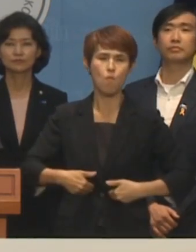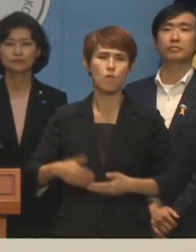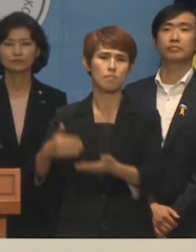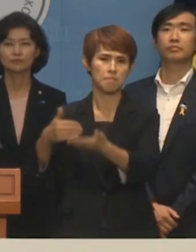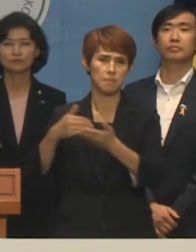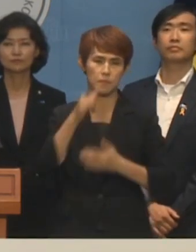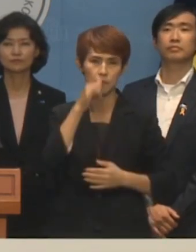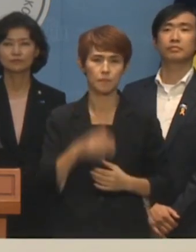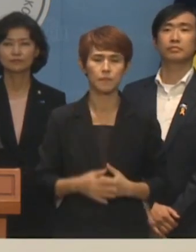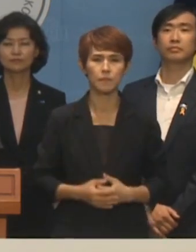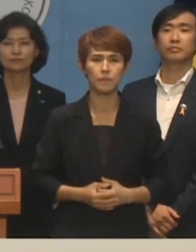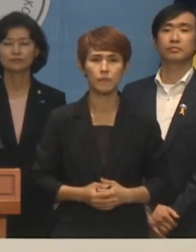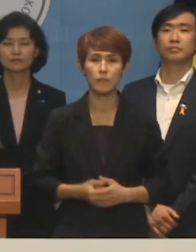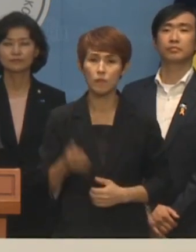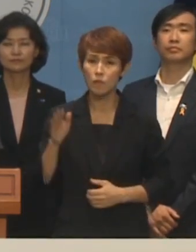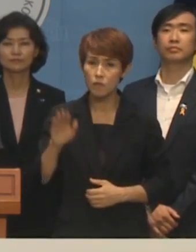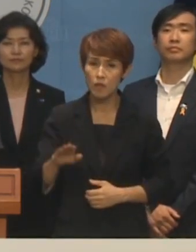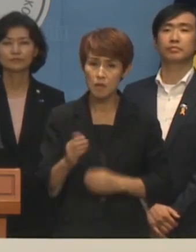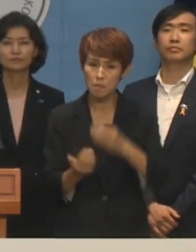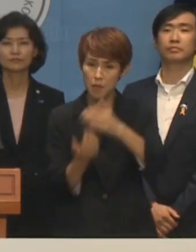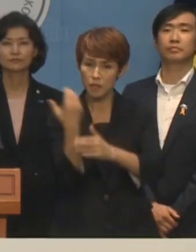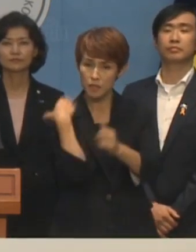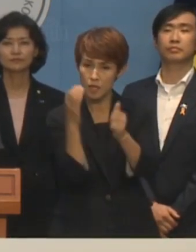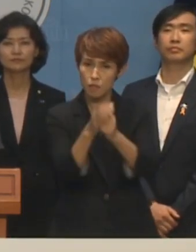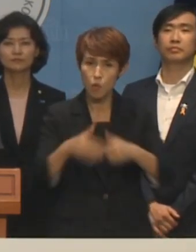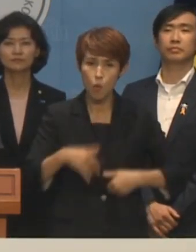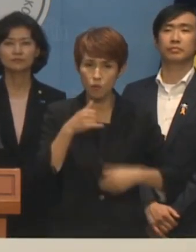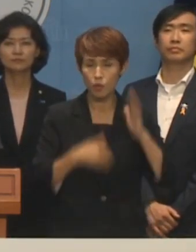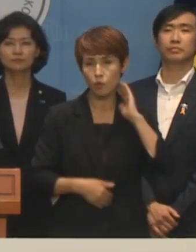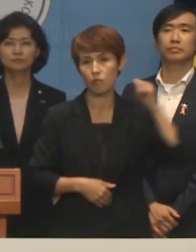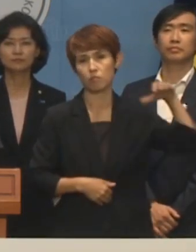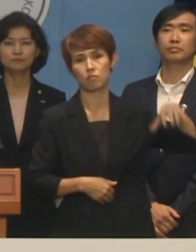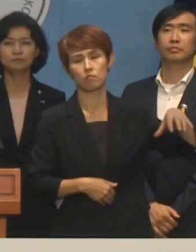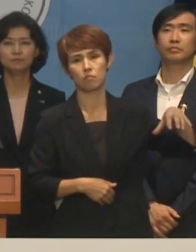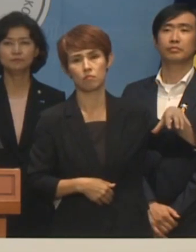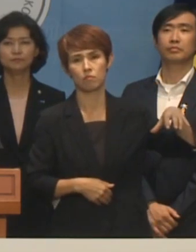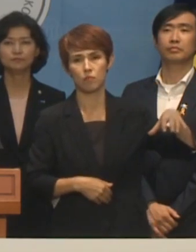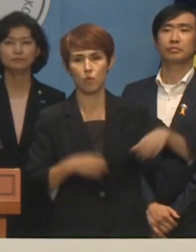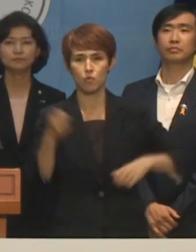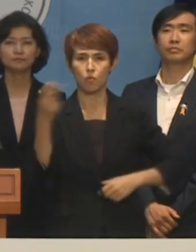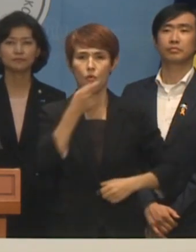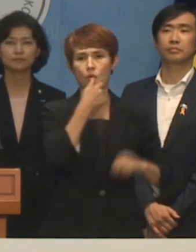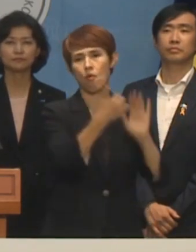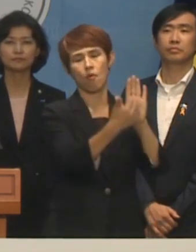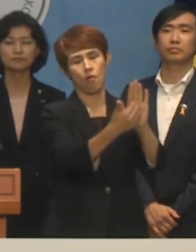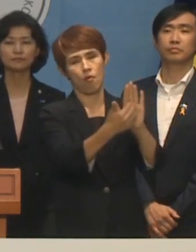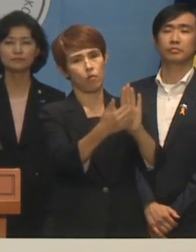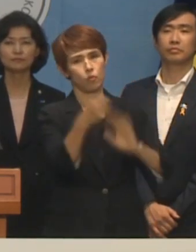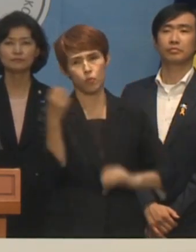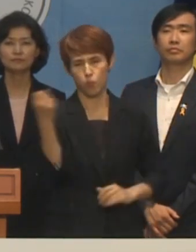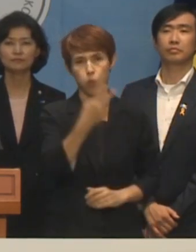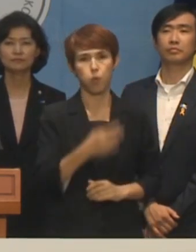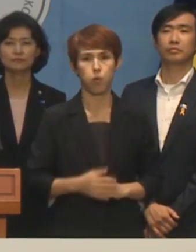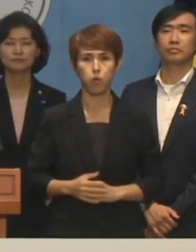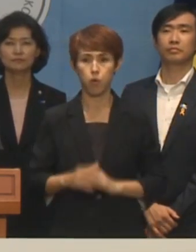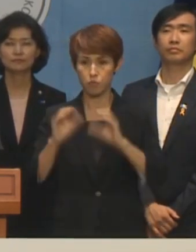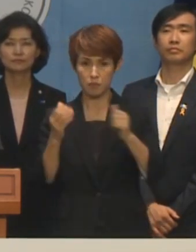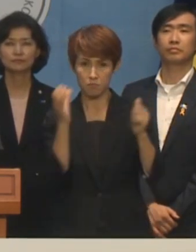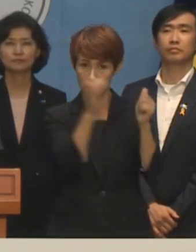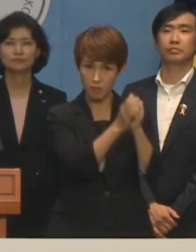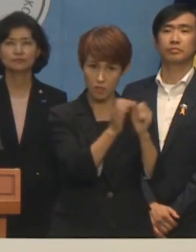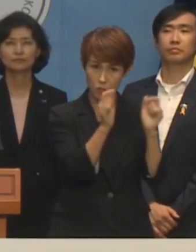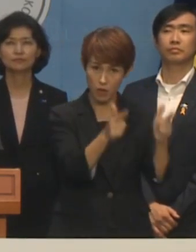있다. 그러나 사건의 책임을 져야 할 대통령실은 또다시 거부권을 행사하며 국민이 부여한